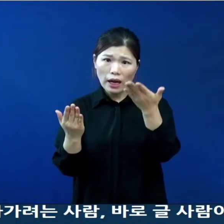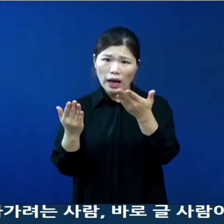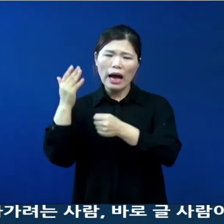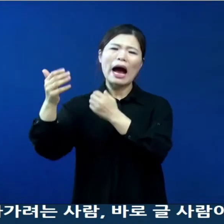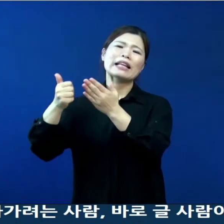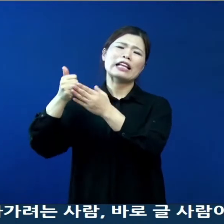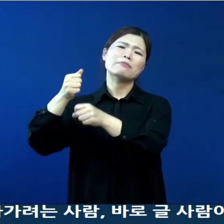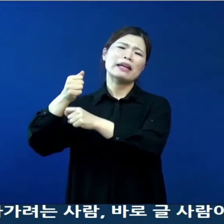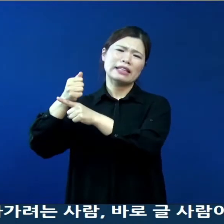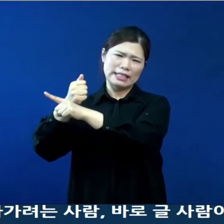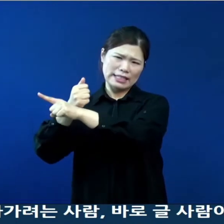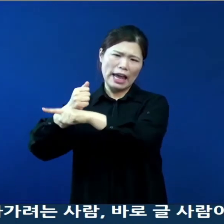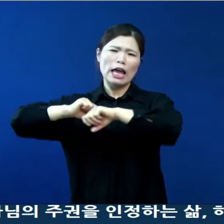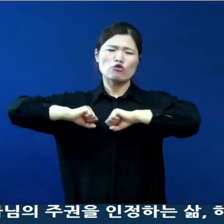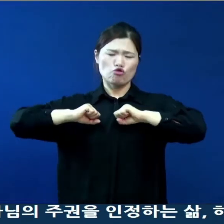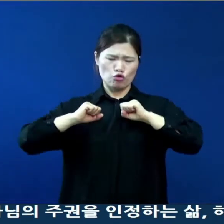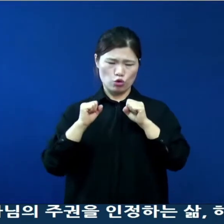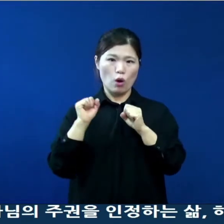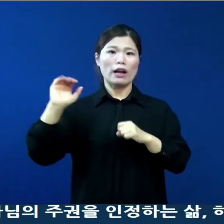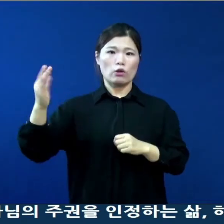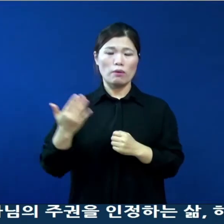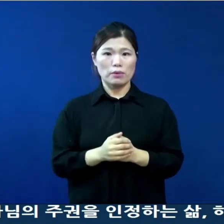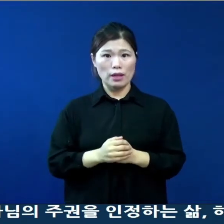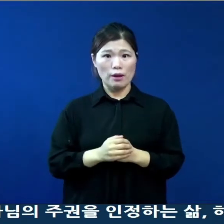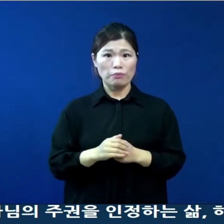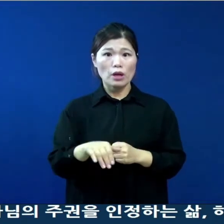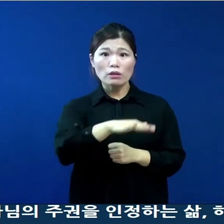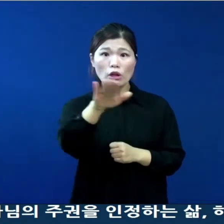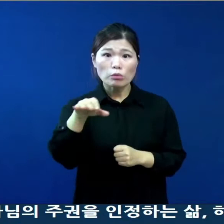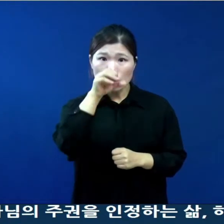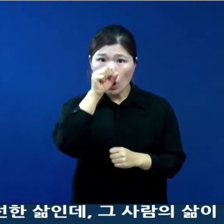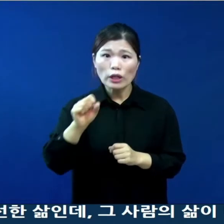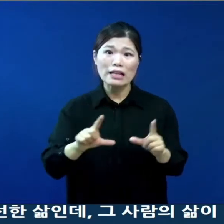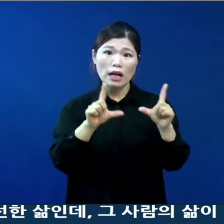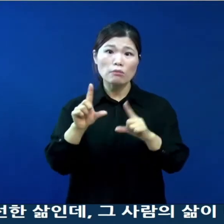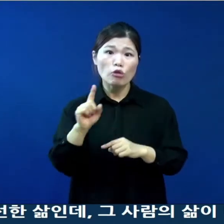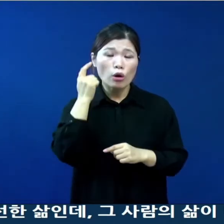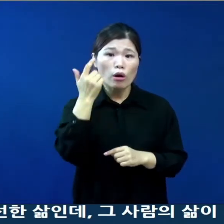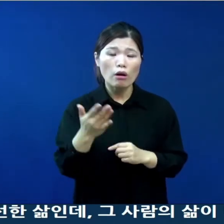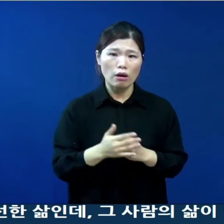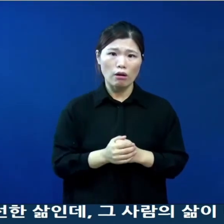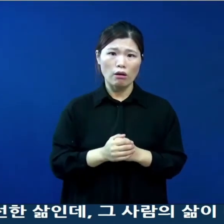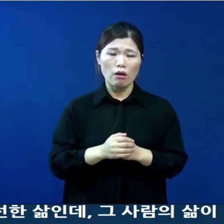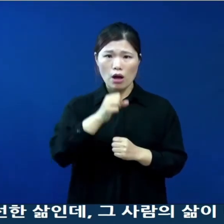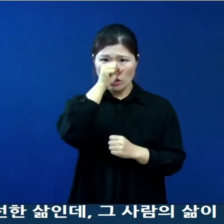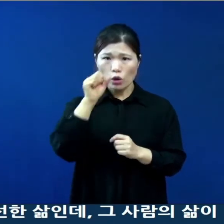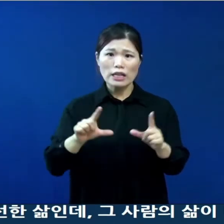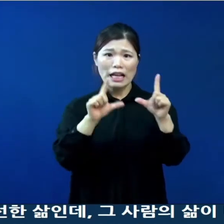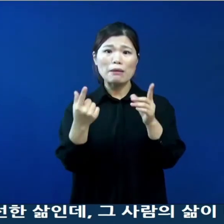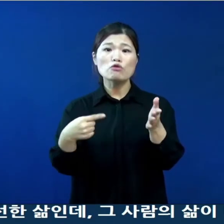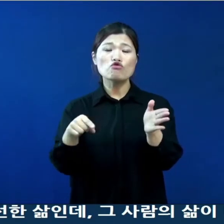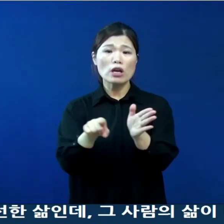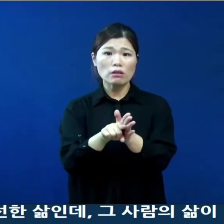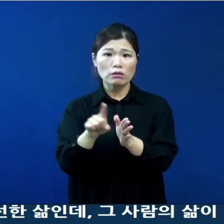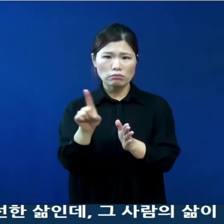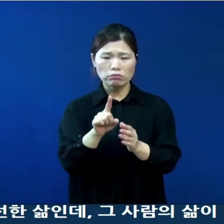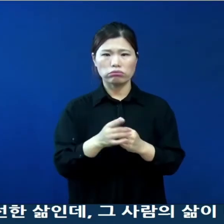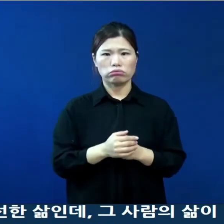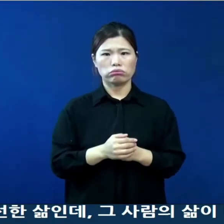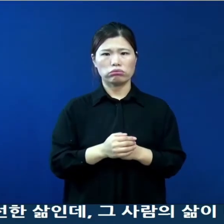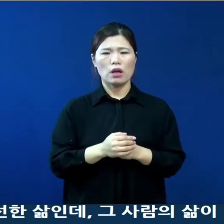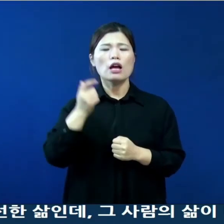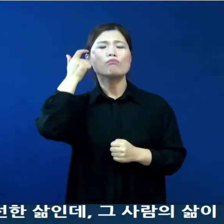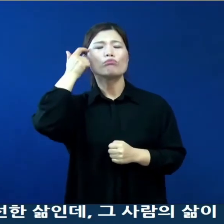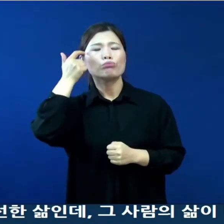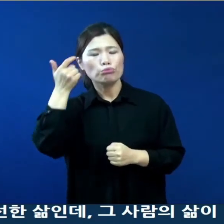여러분, 선한 삶을 살기 위해서는 선한 삶이 무엇인지 알아야 되겠죠. 그러면 선한 삶을 알기 위해서는 무엇을 해야 되겠습니까?